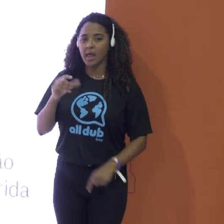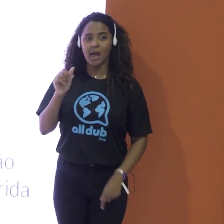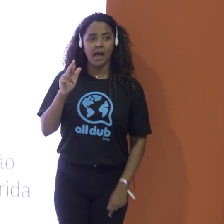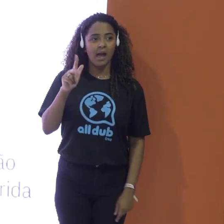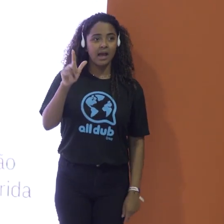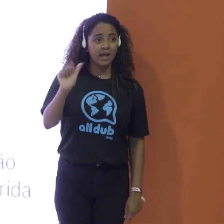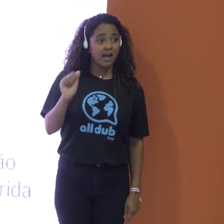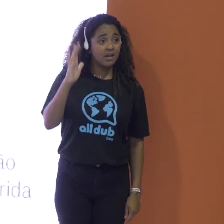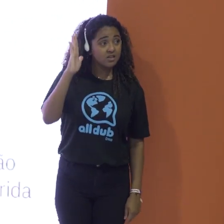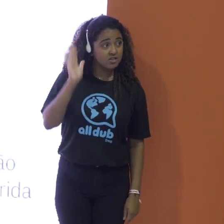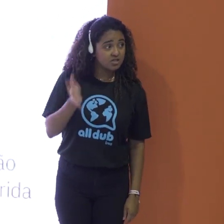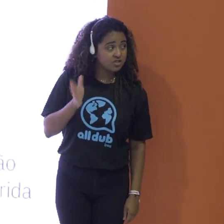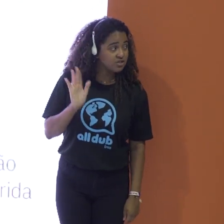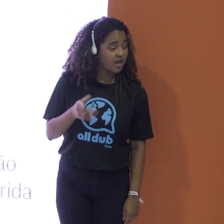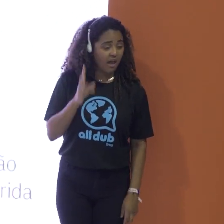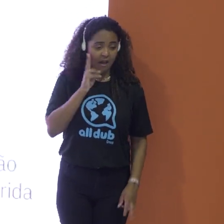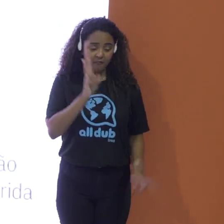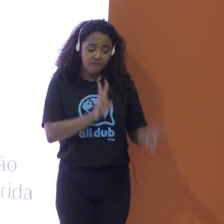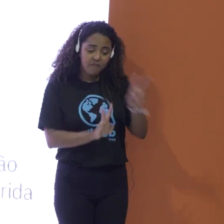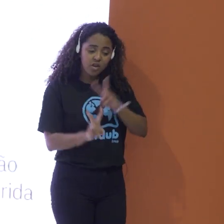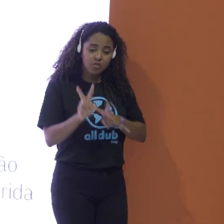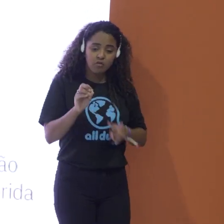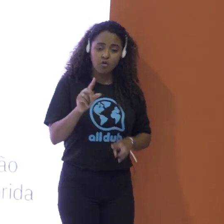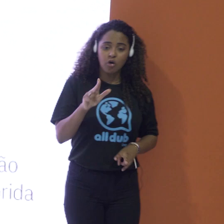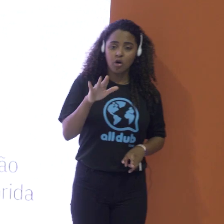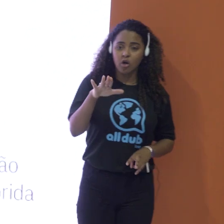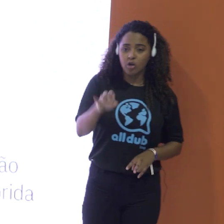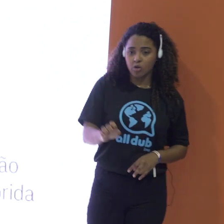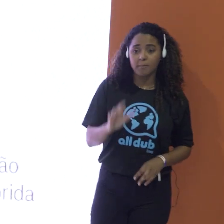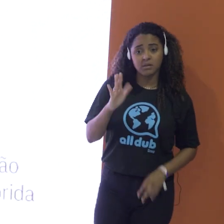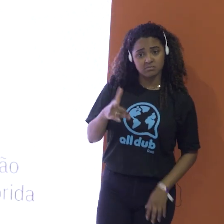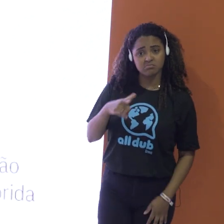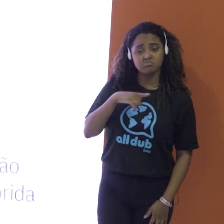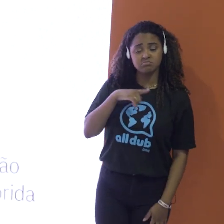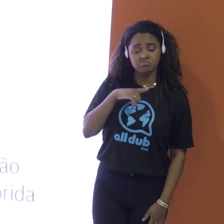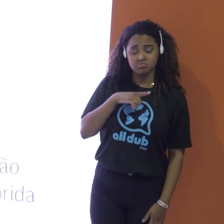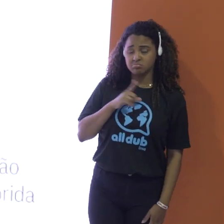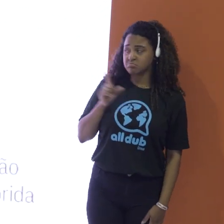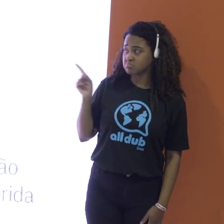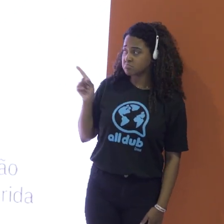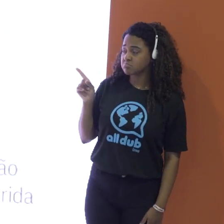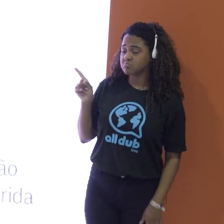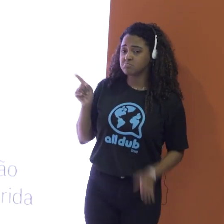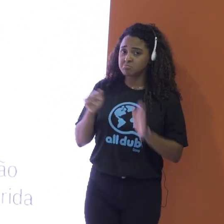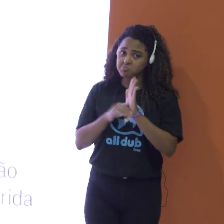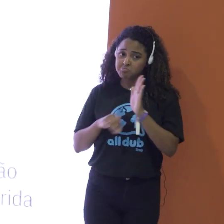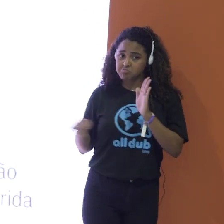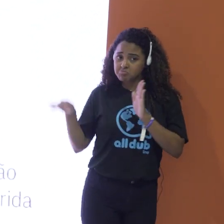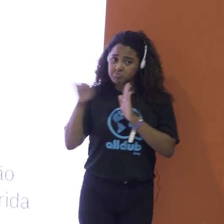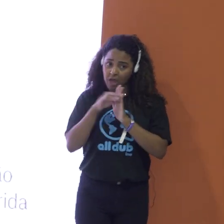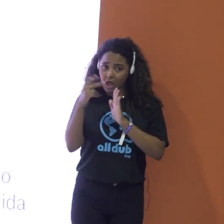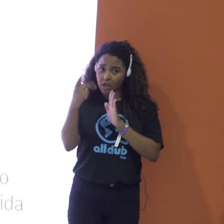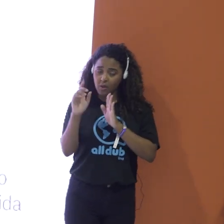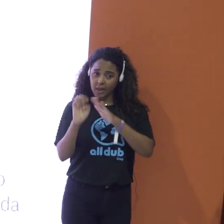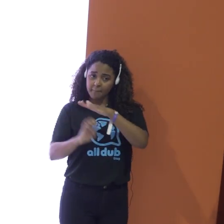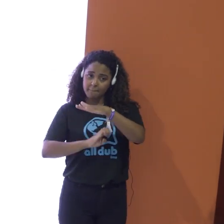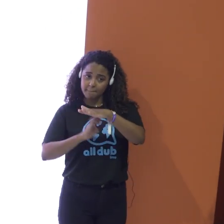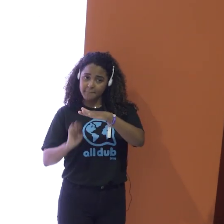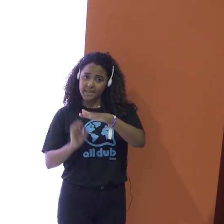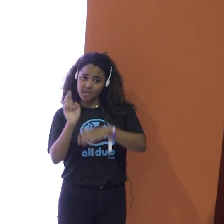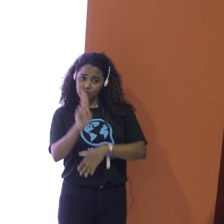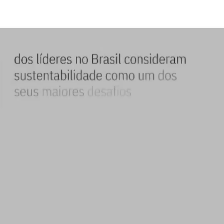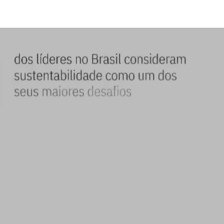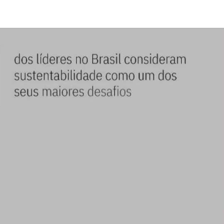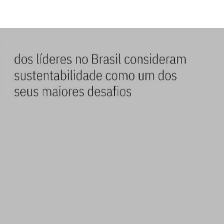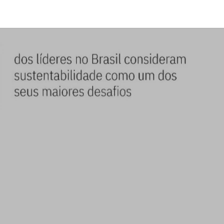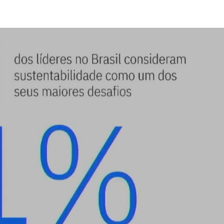estar permeando todo esse volume de infraestrutura que vai estar suprindo a sua empresa com tecnologia. E